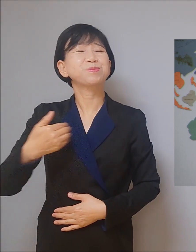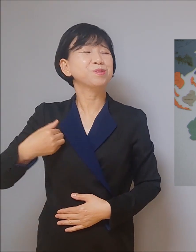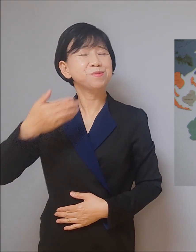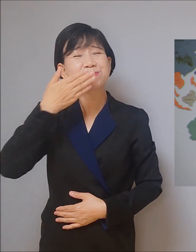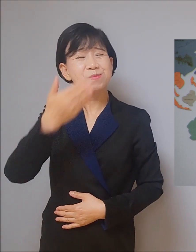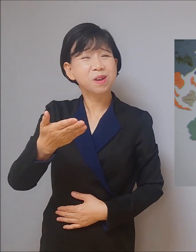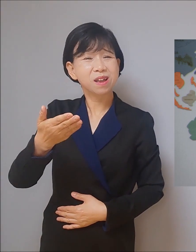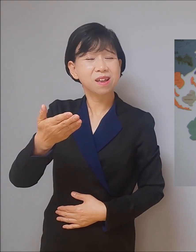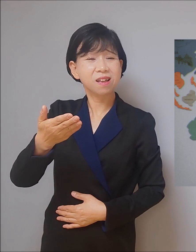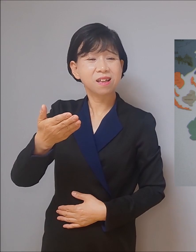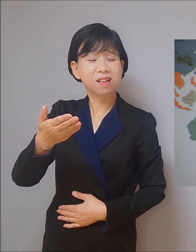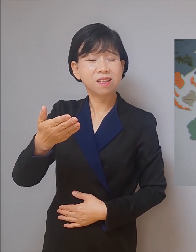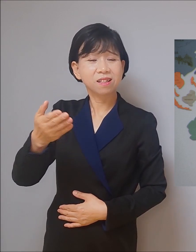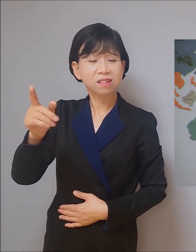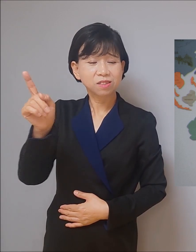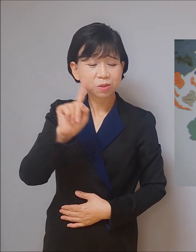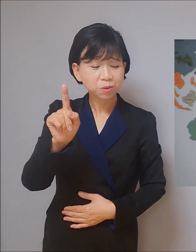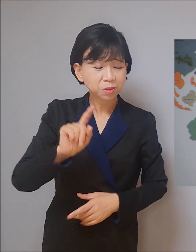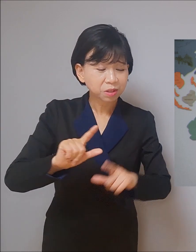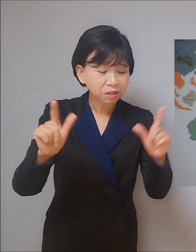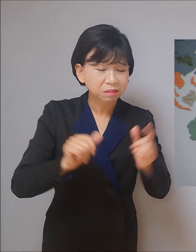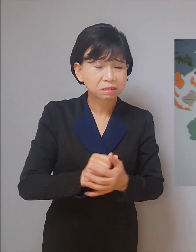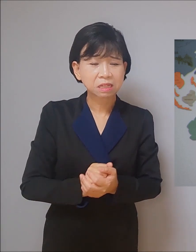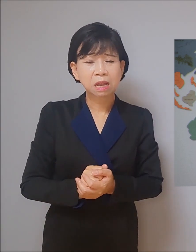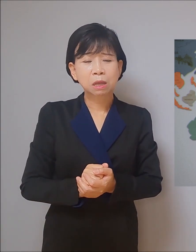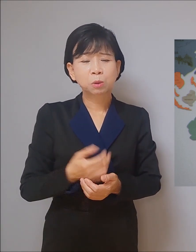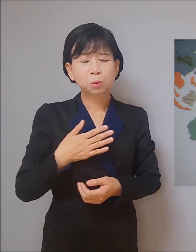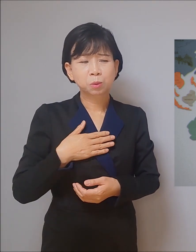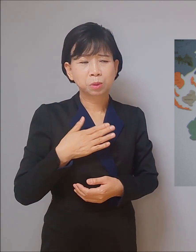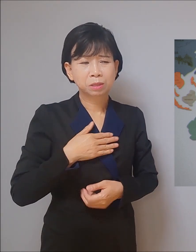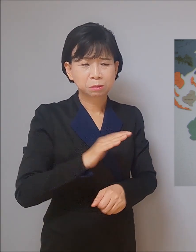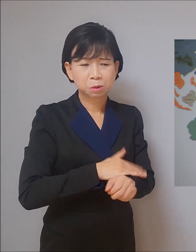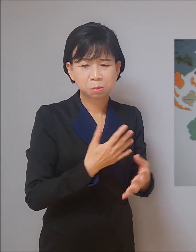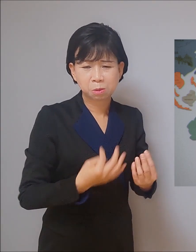어느 날은 주님 조금만 있다 오세요.